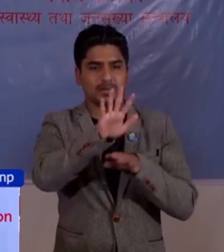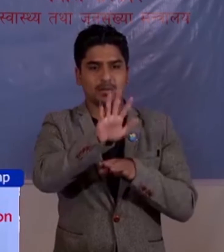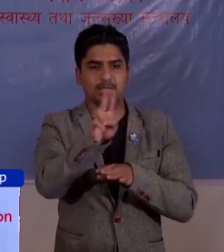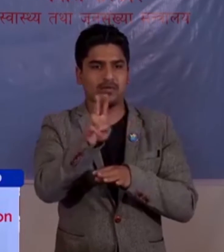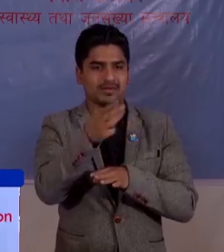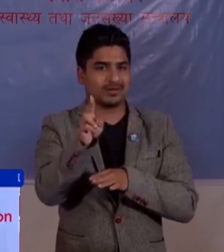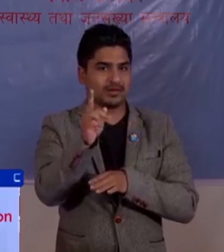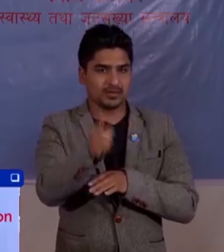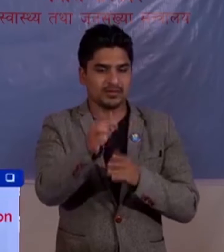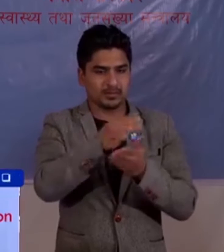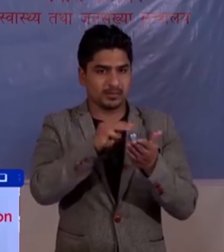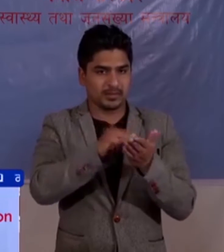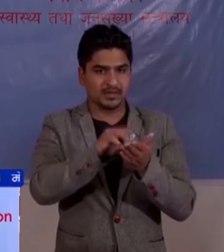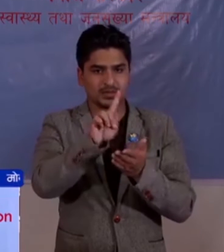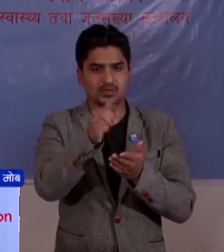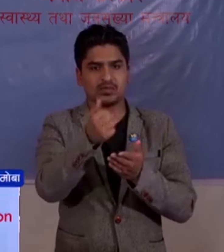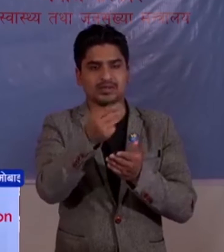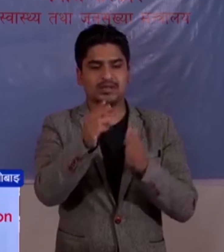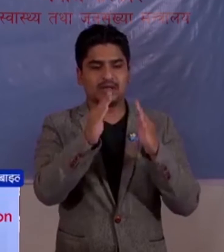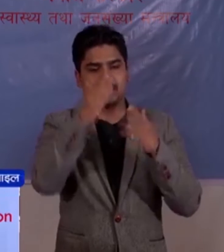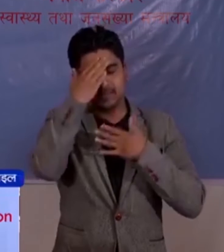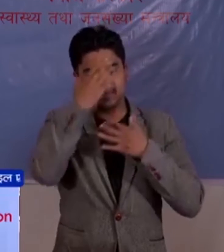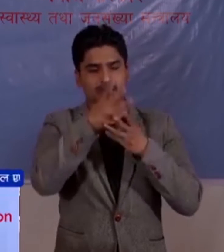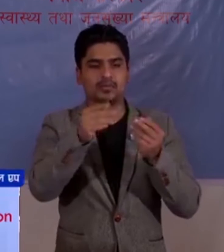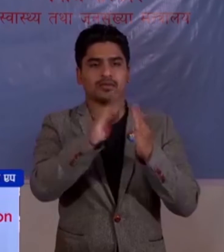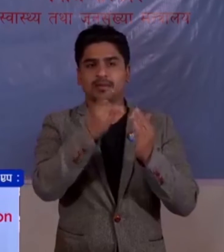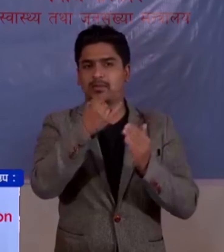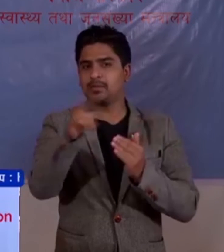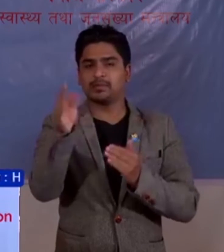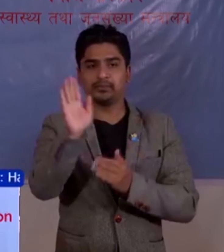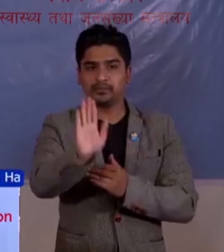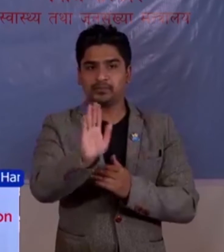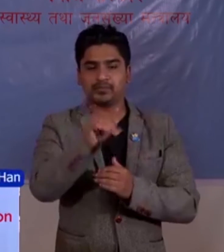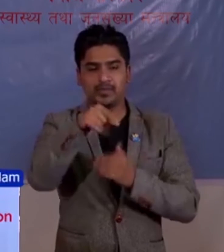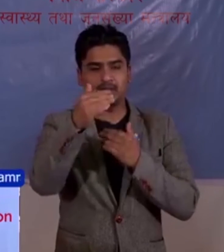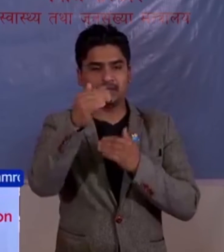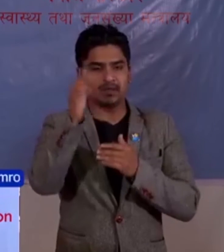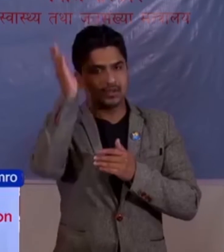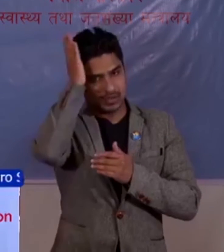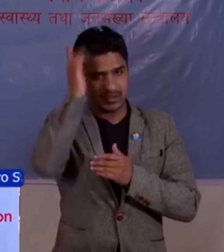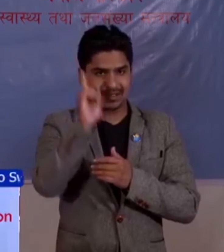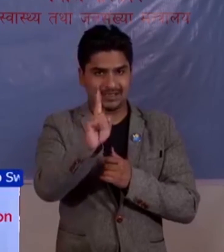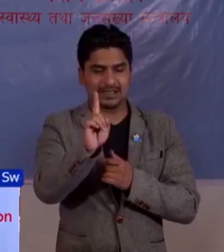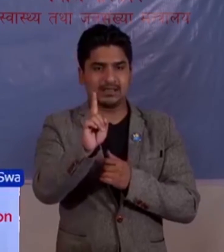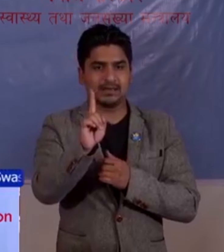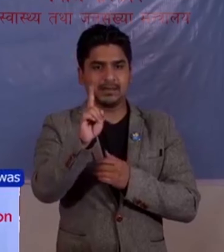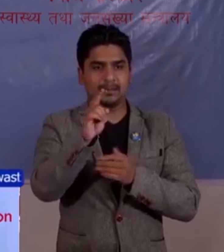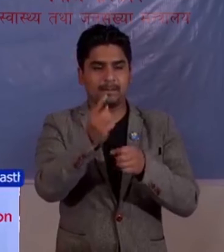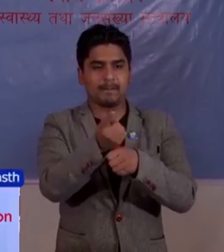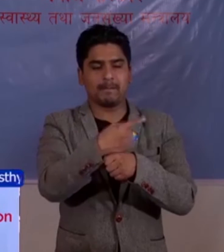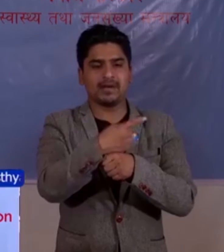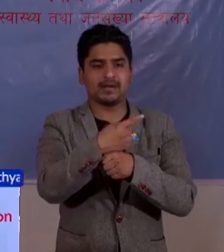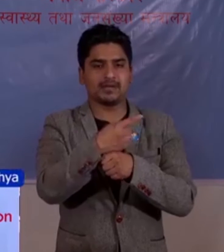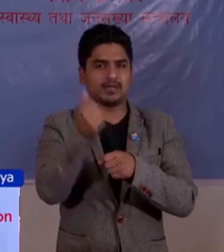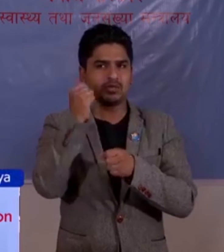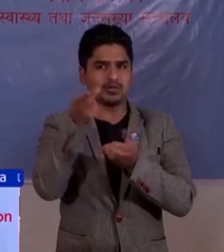हो, जसमध्ये 16 जना निको भई घर फर्किसक्नु भएको छ भने हाल धनगढीमा 1 जना, वीरगन्जमा हिजो